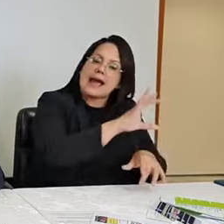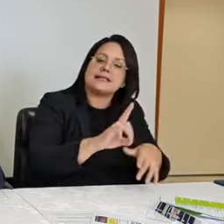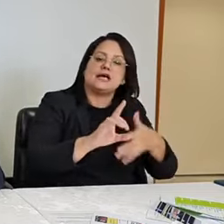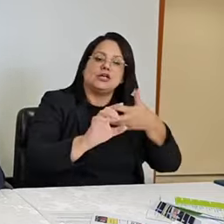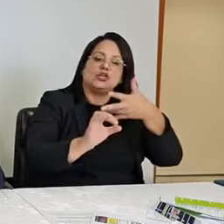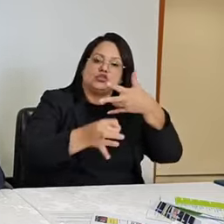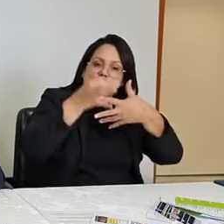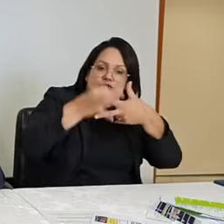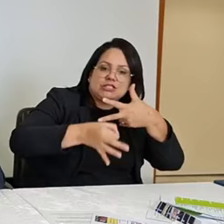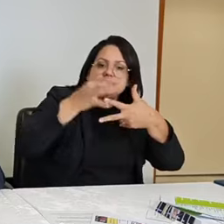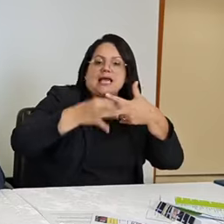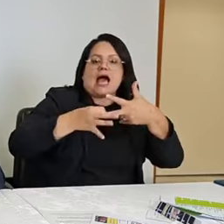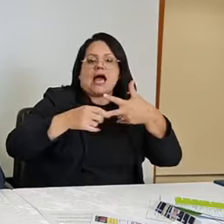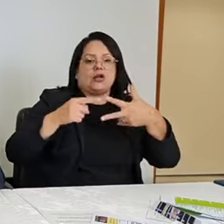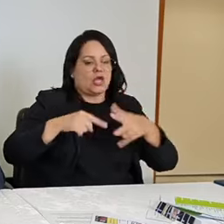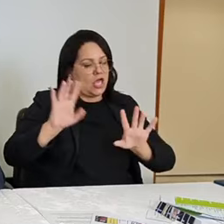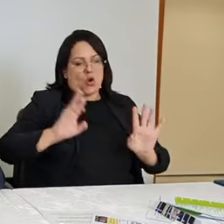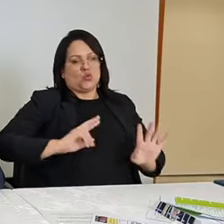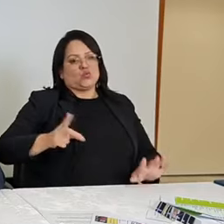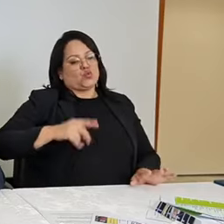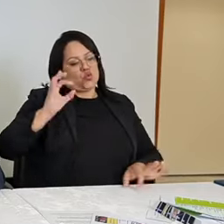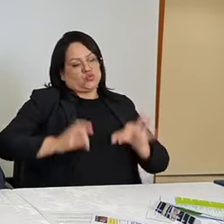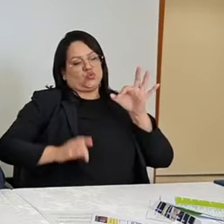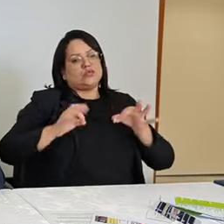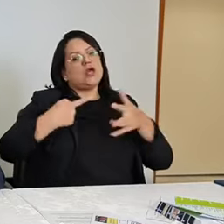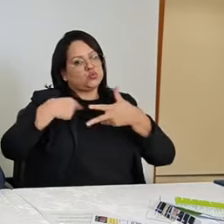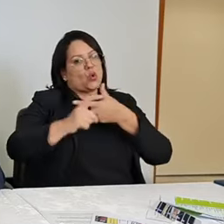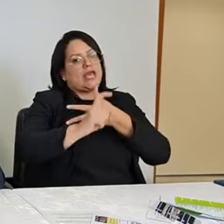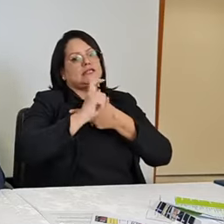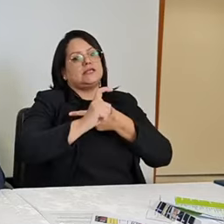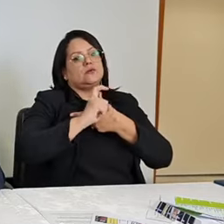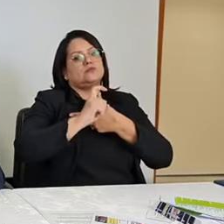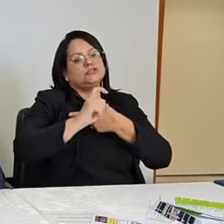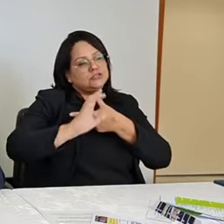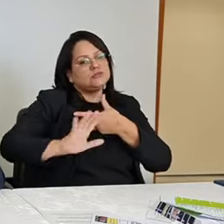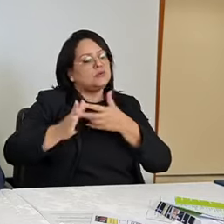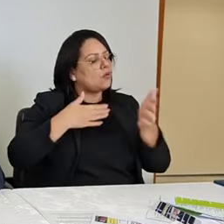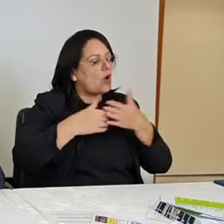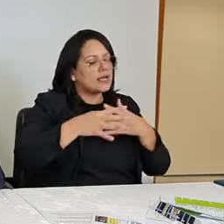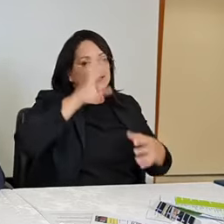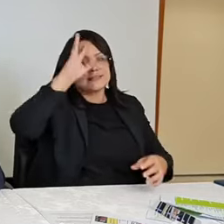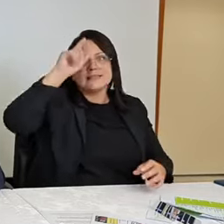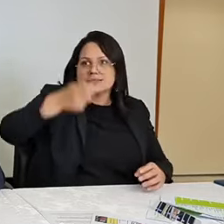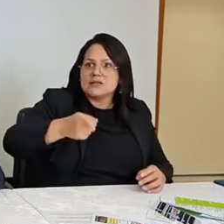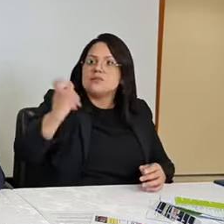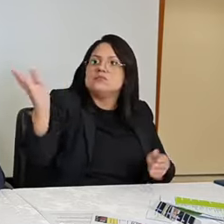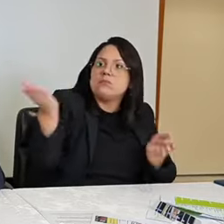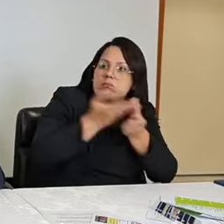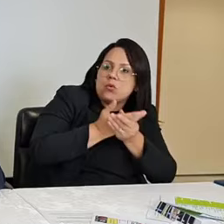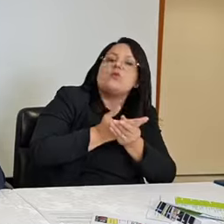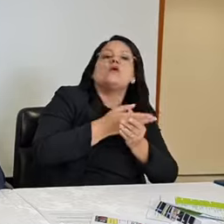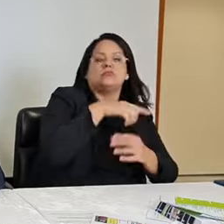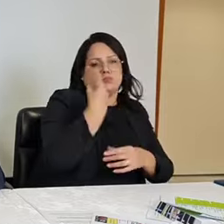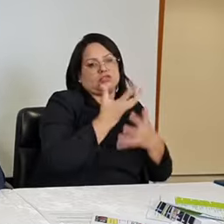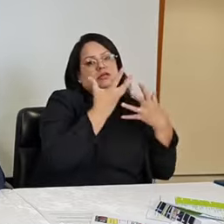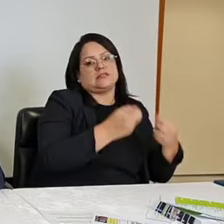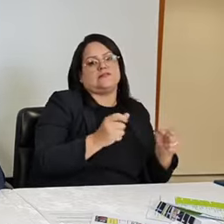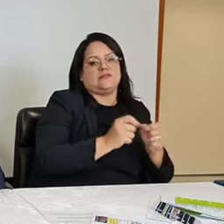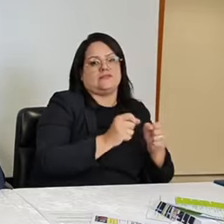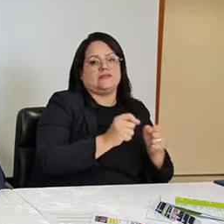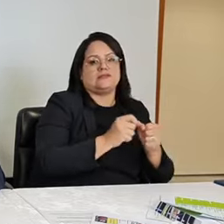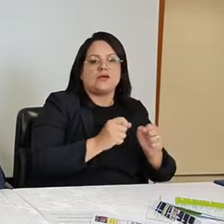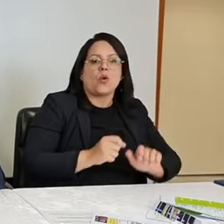Não estamos aqui no papel de juiz, estamos aqui executivo. E qualquer decisão que vier será cumprida. Mas fizemos o nosso